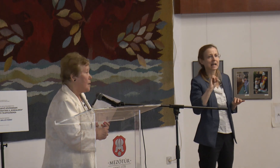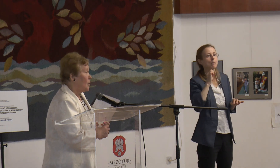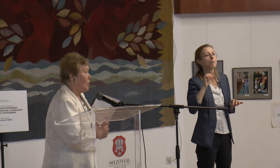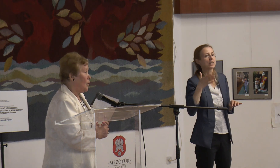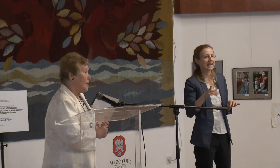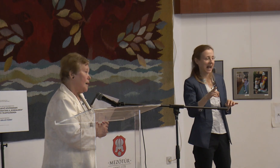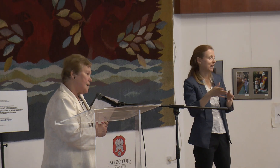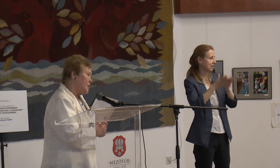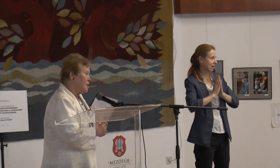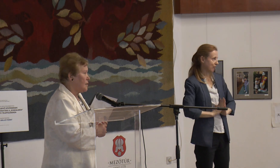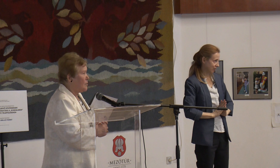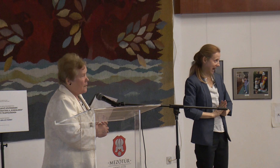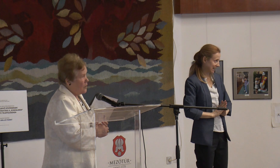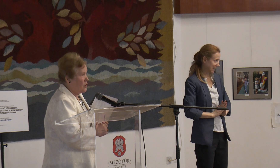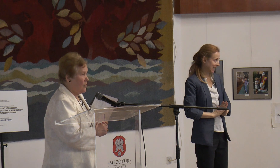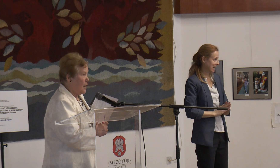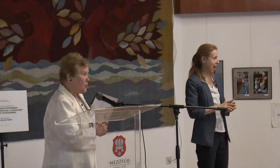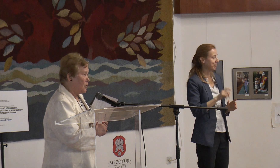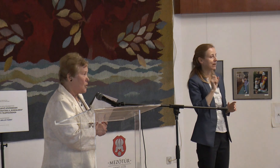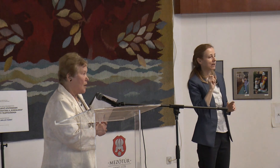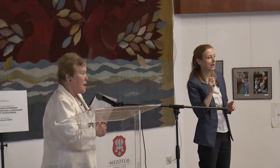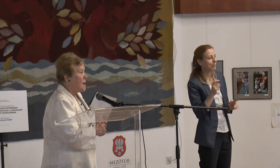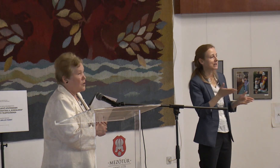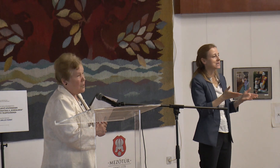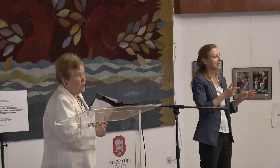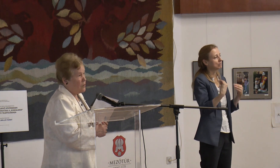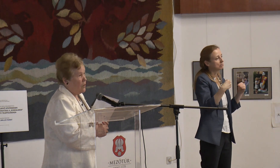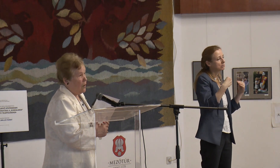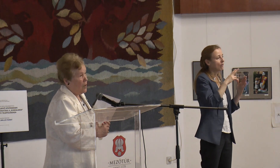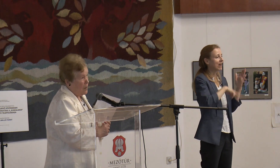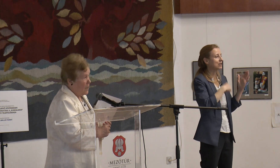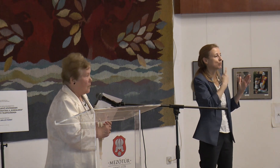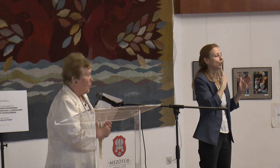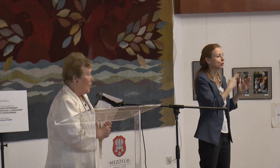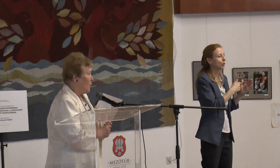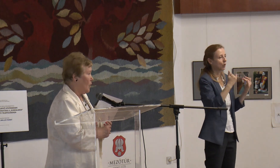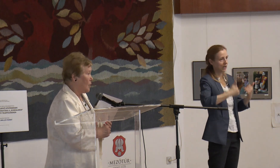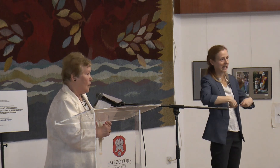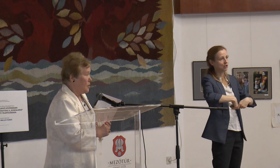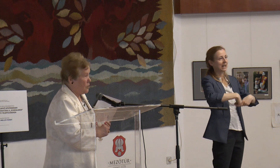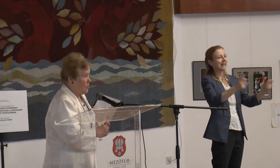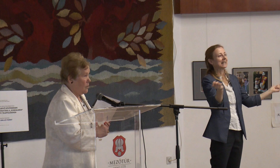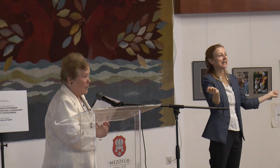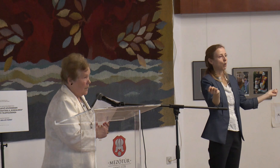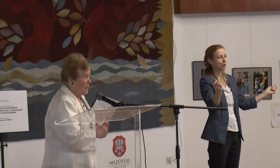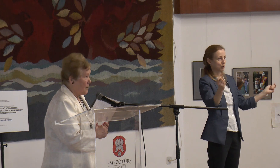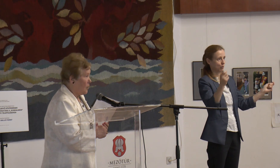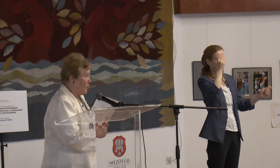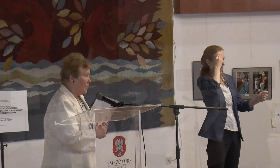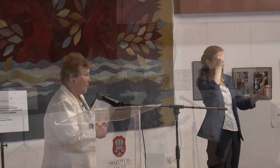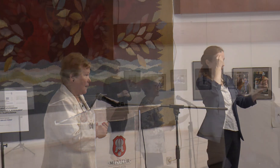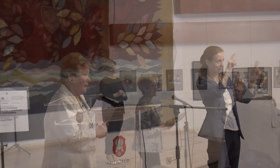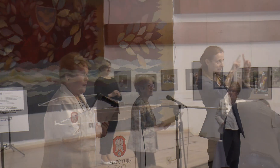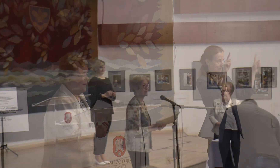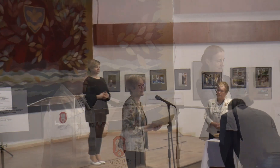Marikát, hogy egy kicsit méltassa a versmondókat, és kiosztuk a emléklapokat, a kis